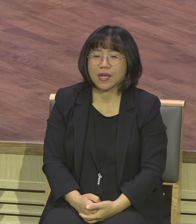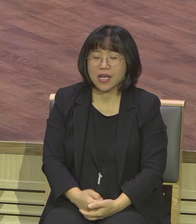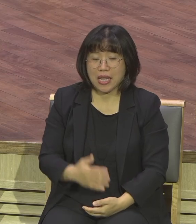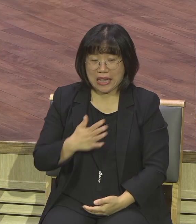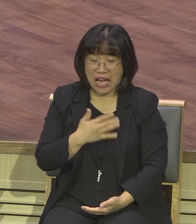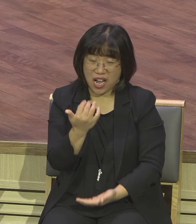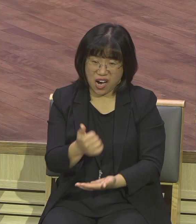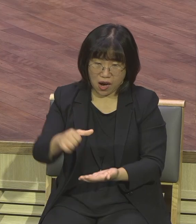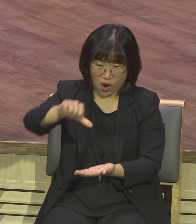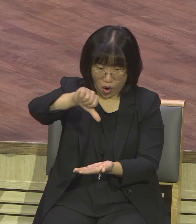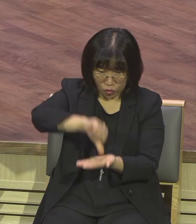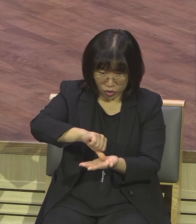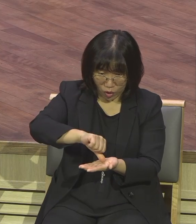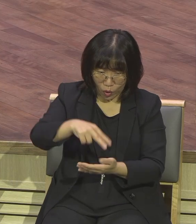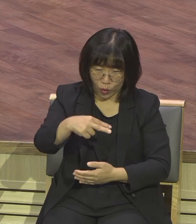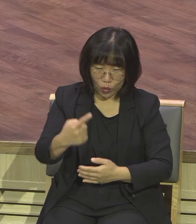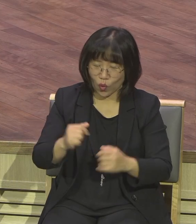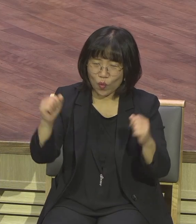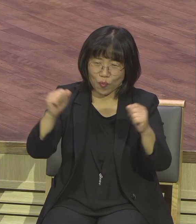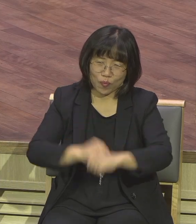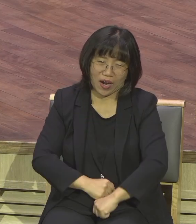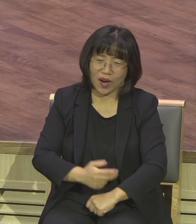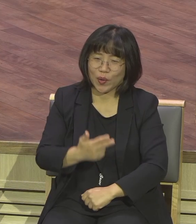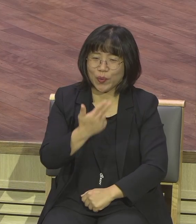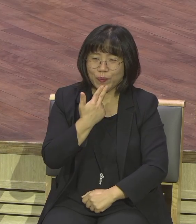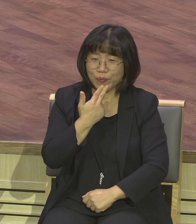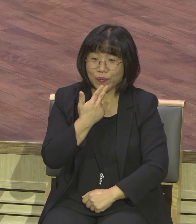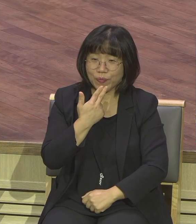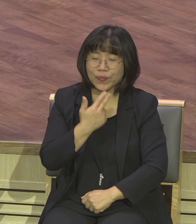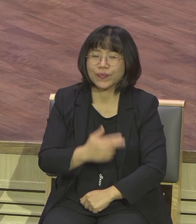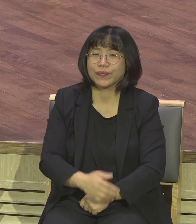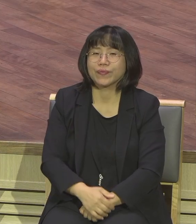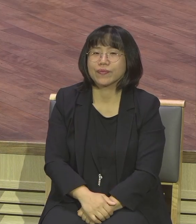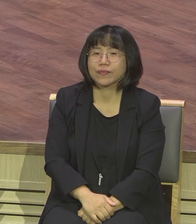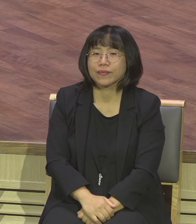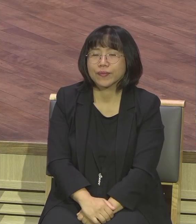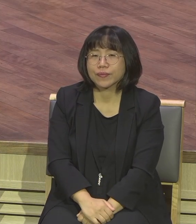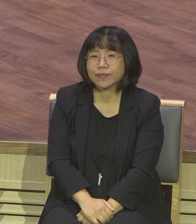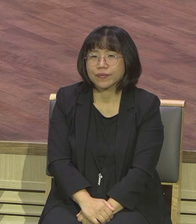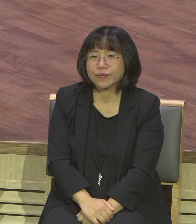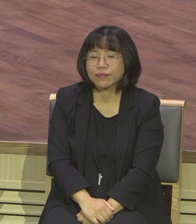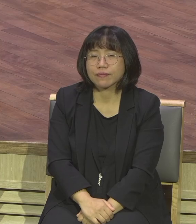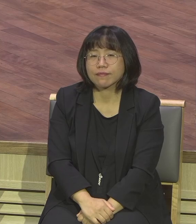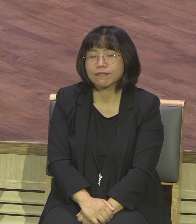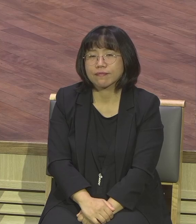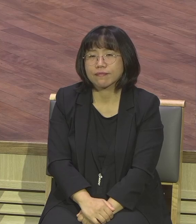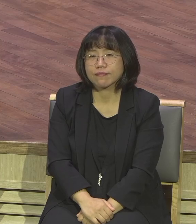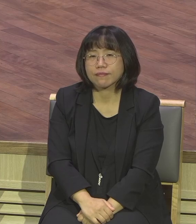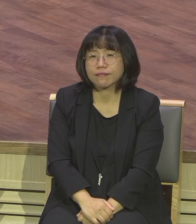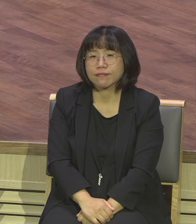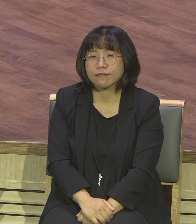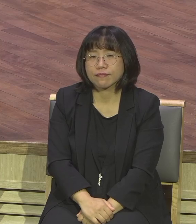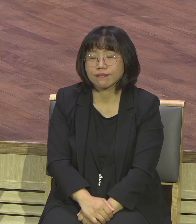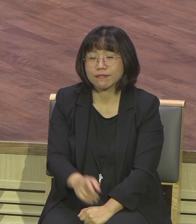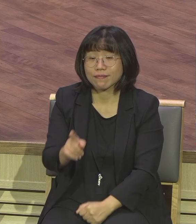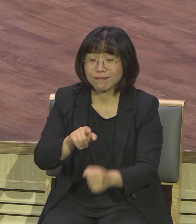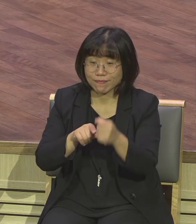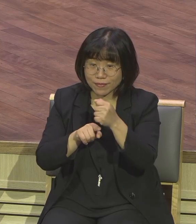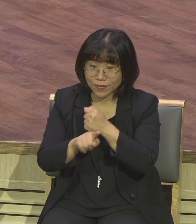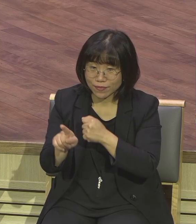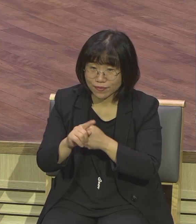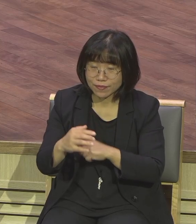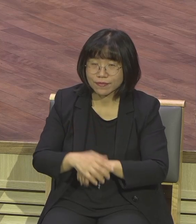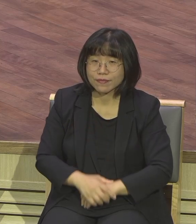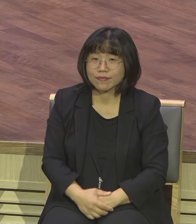까꾸르트임을 당하여도 망하지 아니하고. 아멘. 망하지 않아요. 이게 무슨 말입니까?